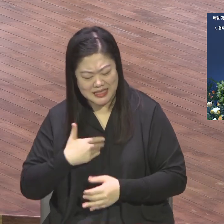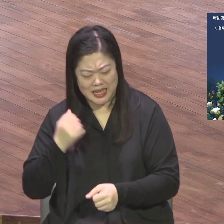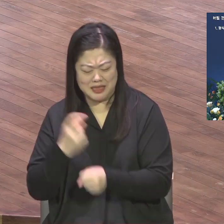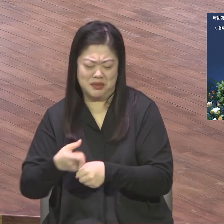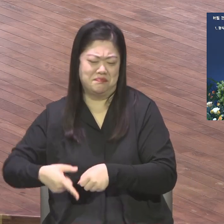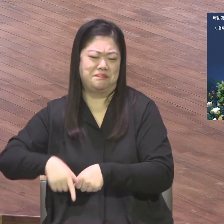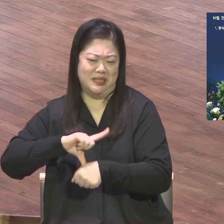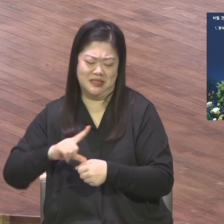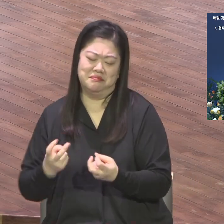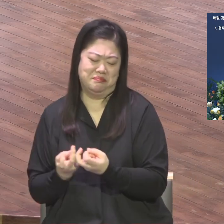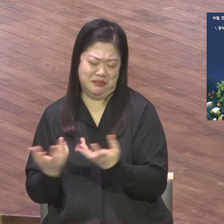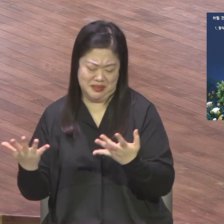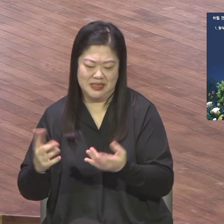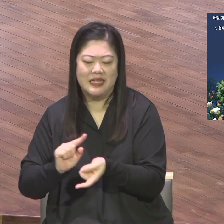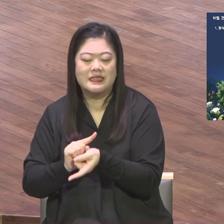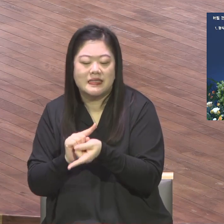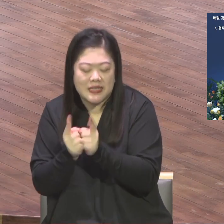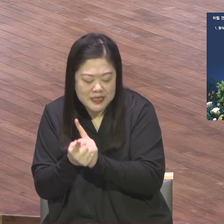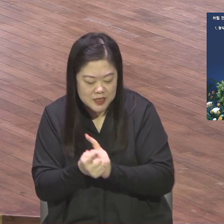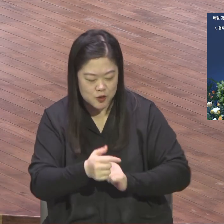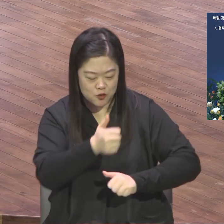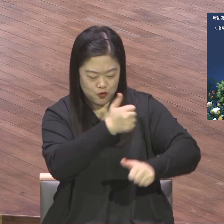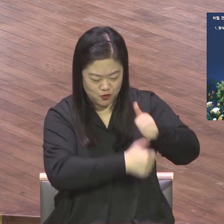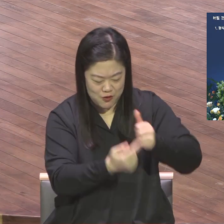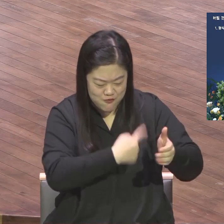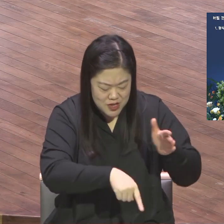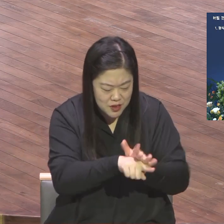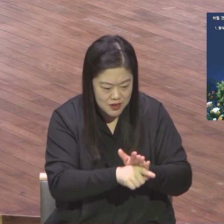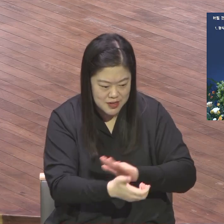후대들이 2, 3천 원, 5천 원 확실하게 할 거예요.